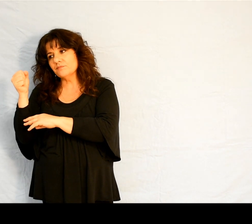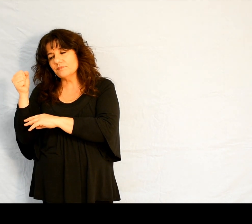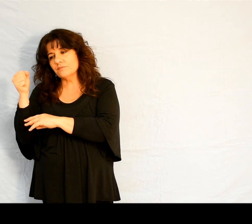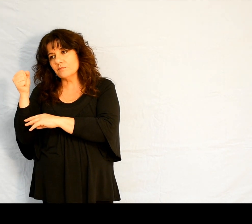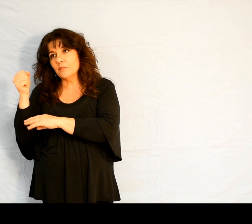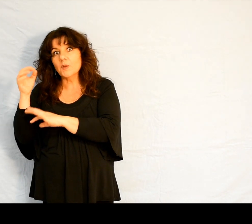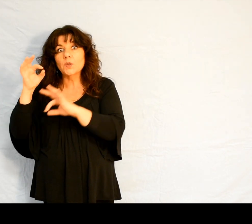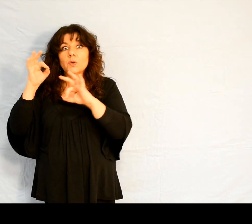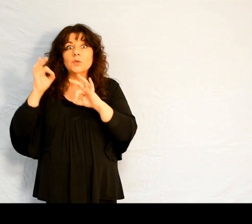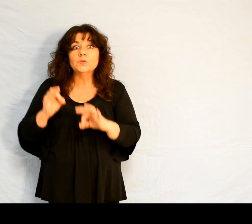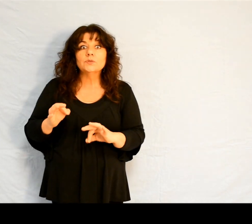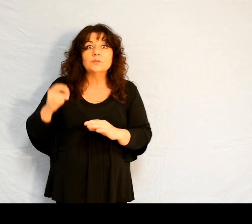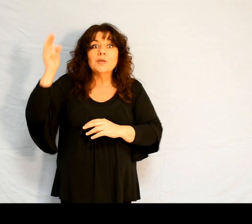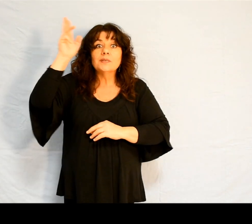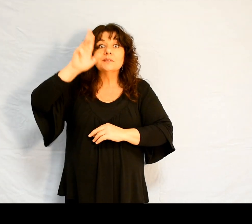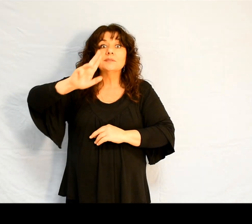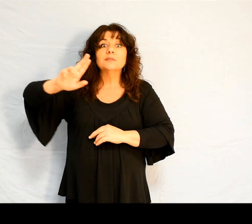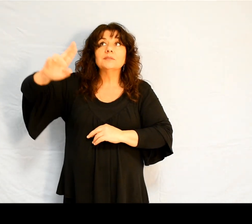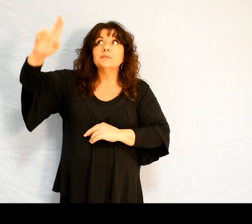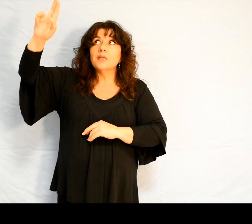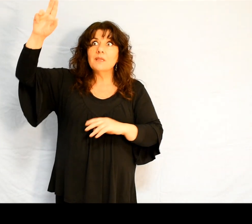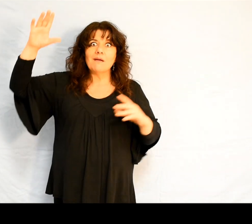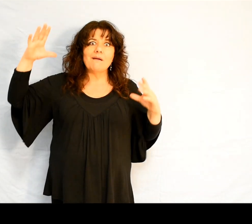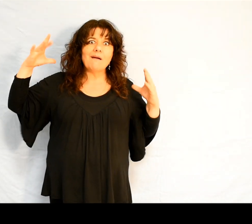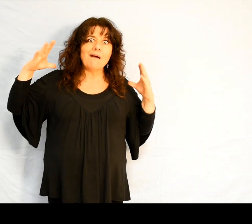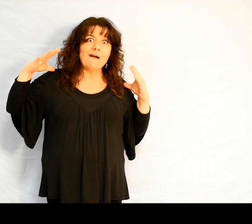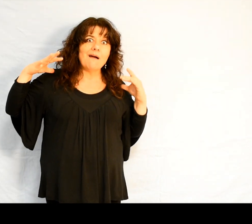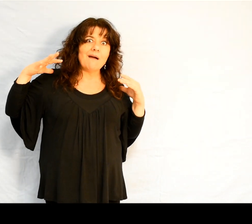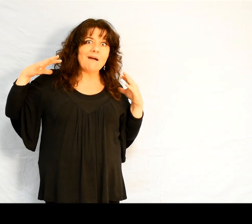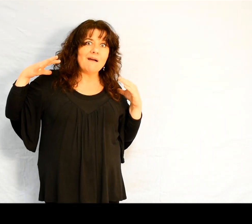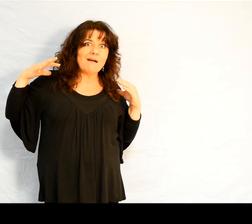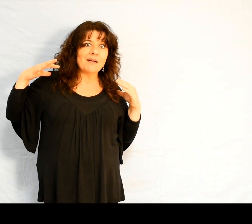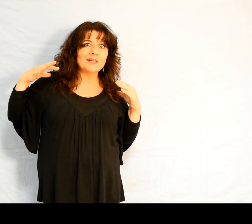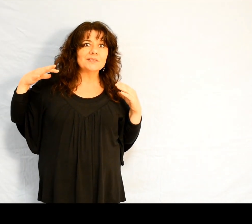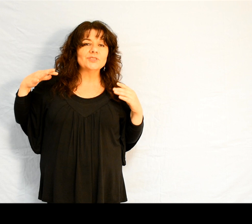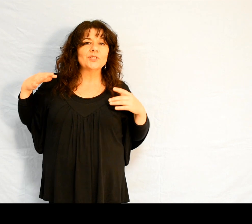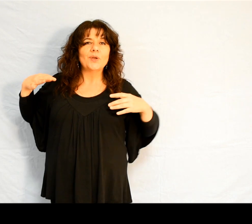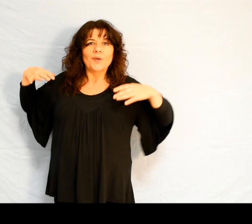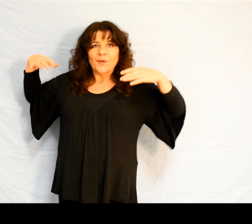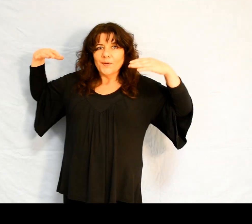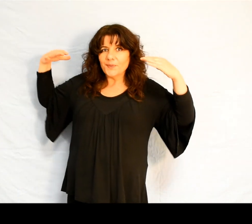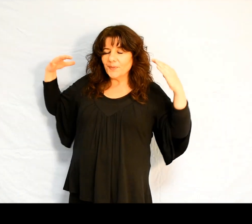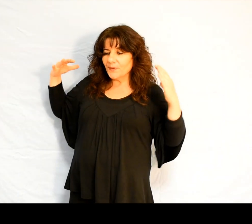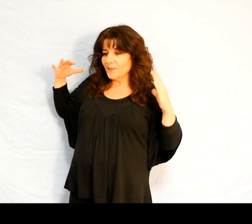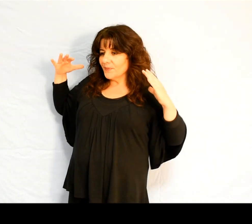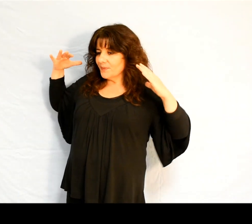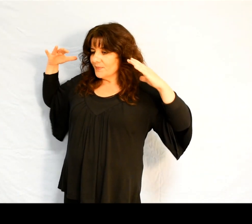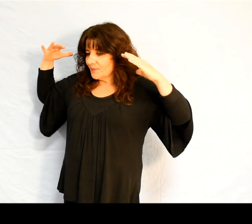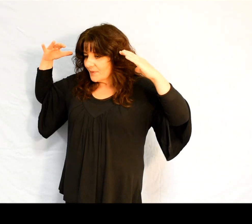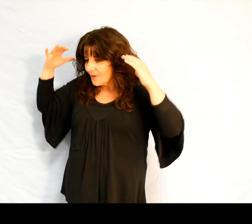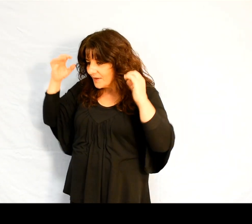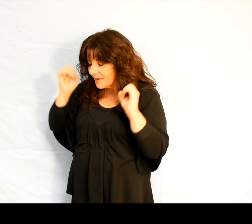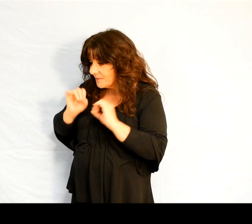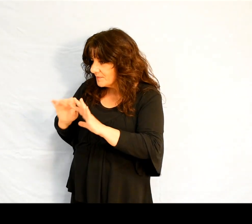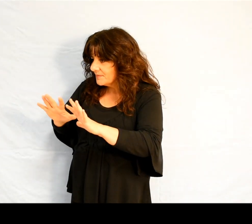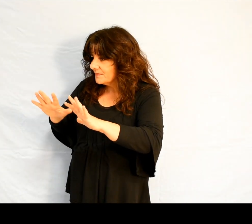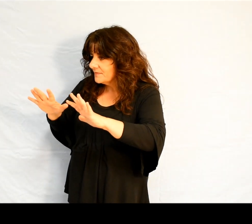L'ange du Seigneur se présenta devant eux, et la gloire du Seigneur les enveloppa de sa lumière.